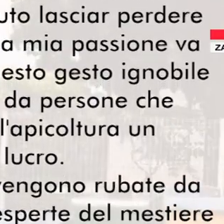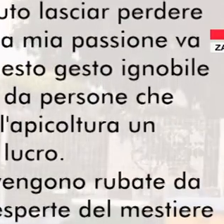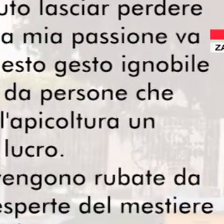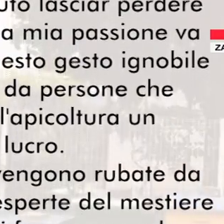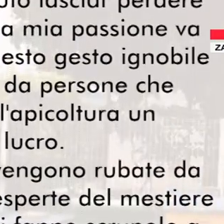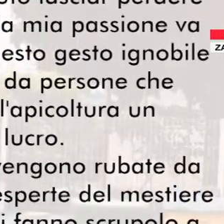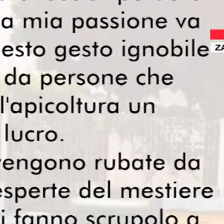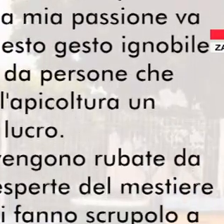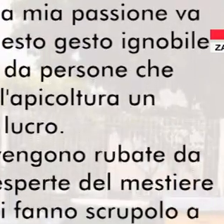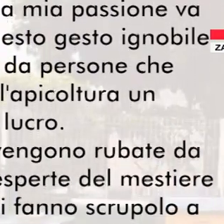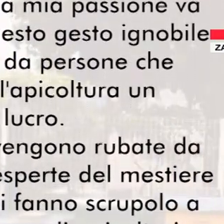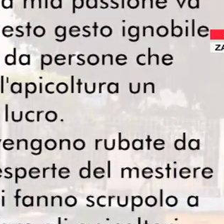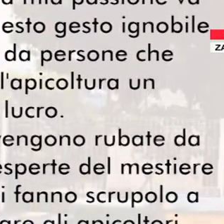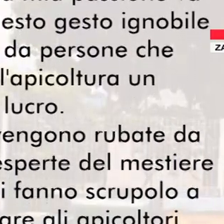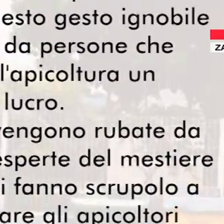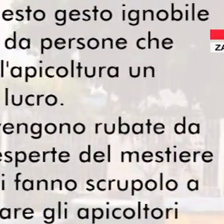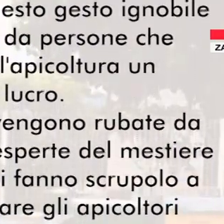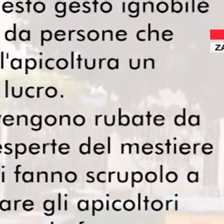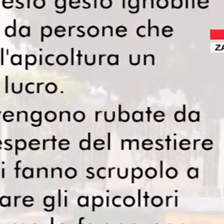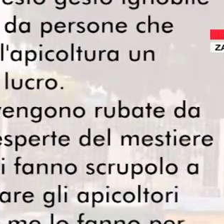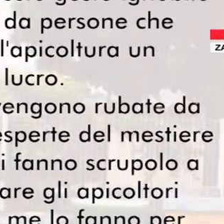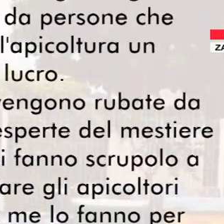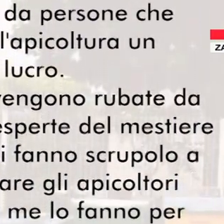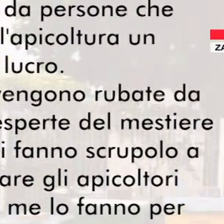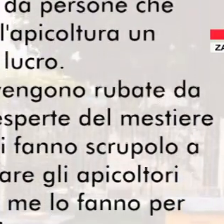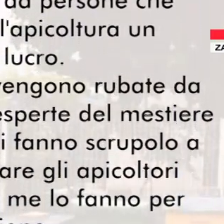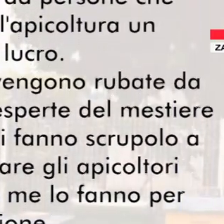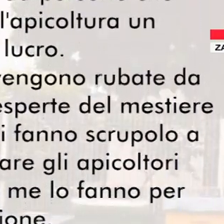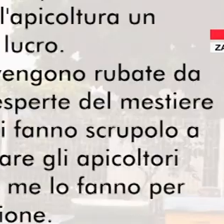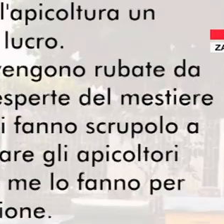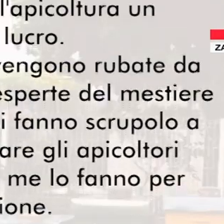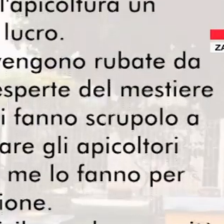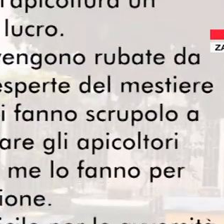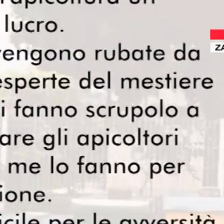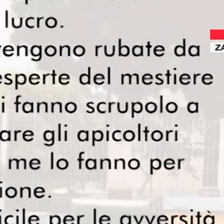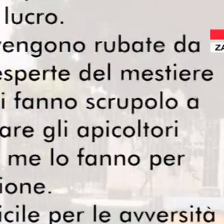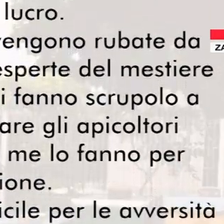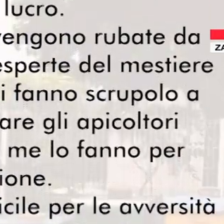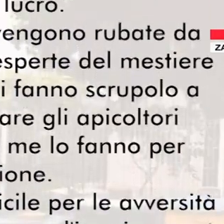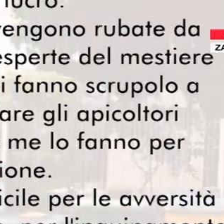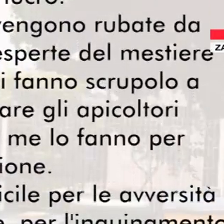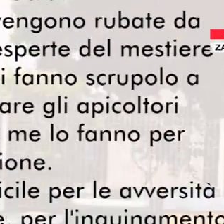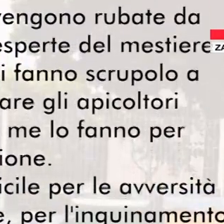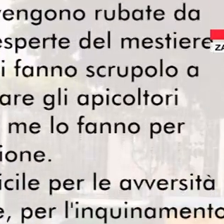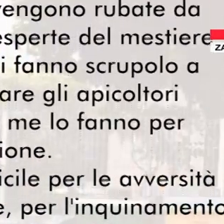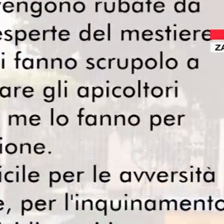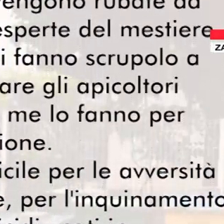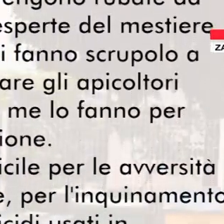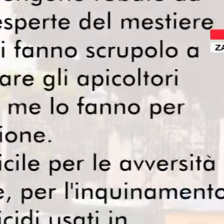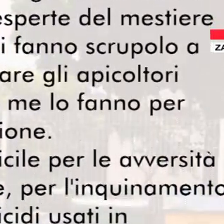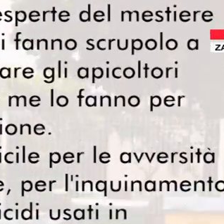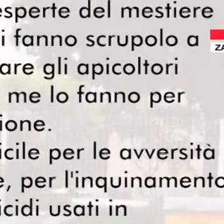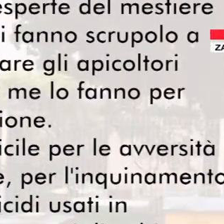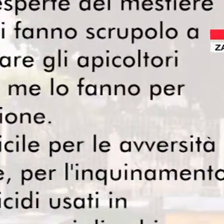rubate da persone esperte del mestiere che non si fanno scrupoli a danneggiare gli apicoltori che, come me, lo fanno per vera passione. Già